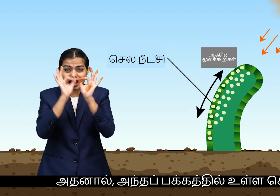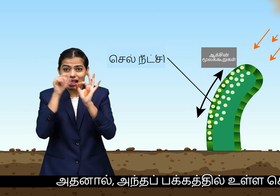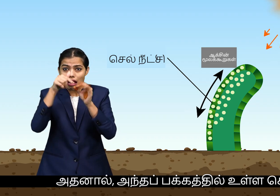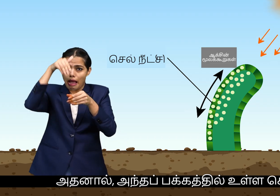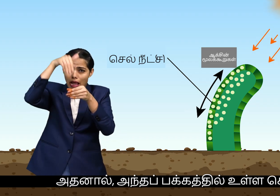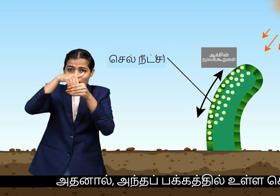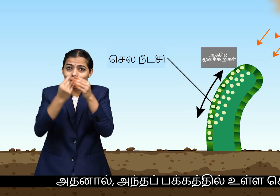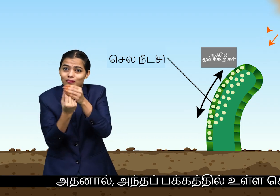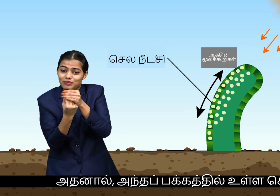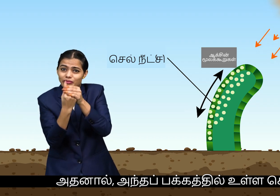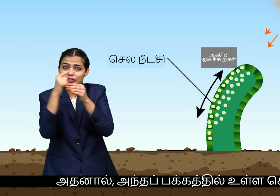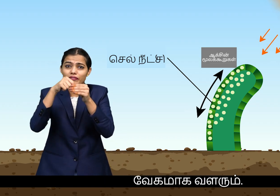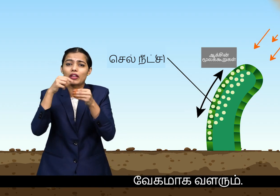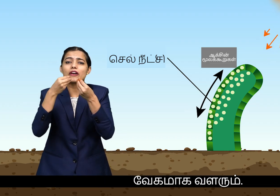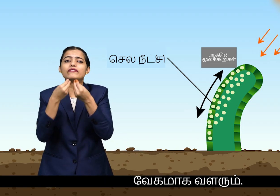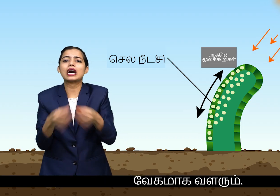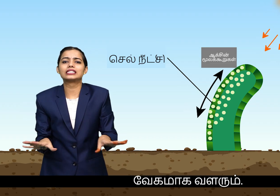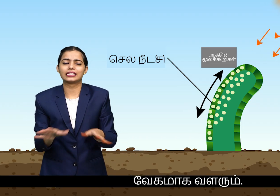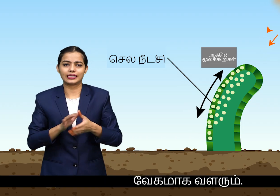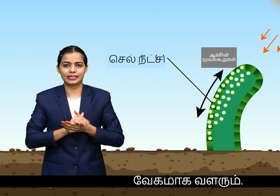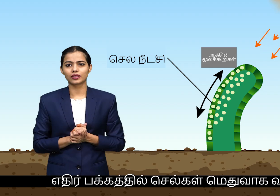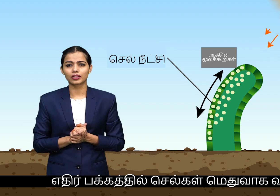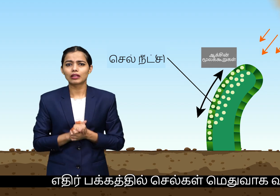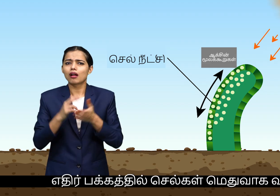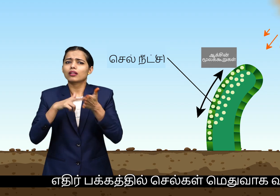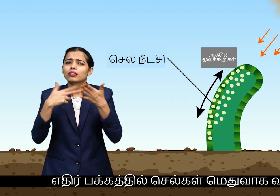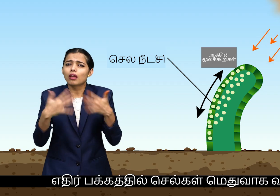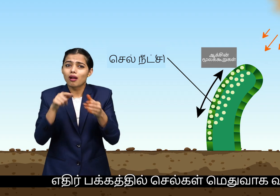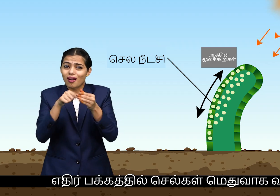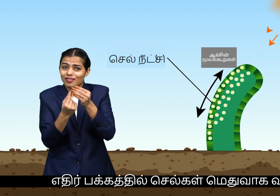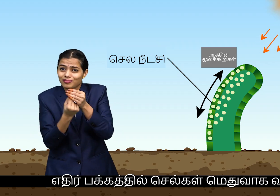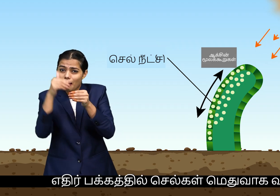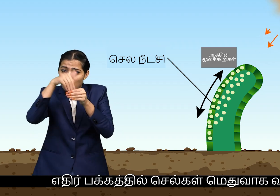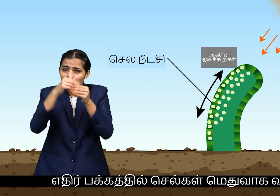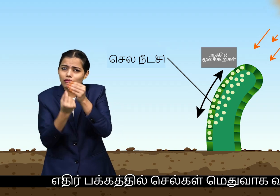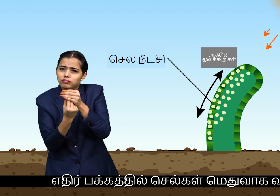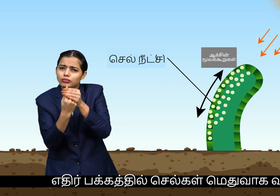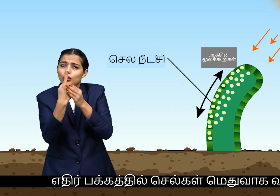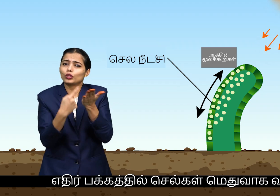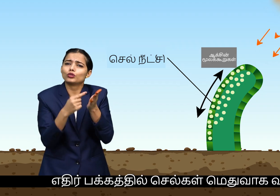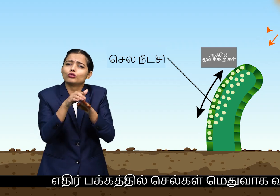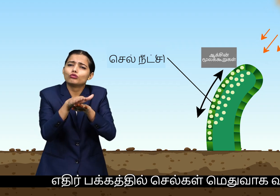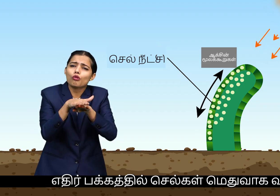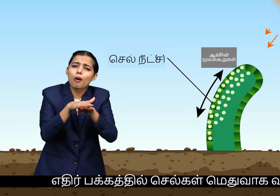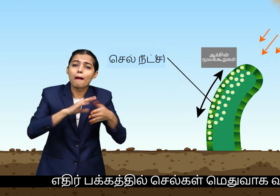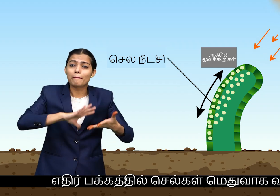அதனால் அந்த பக்கத்தில் உள்ள செல்கள் வேகமாக வளரும். எதிர்பக்கத்தில் செல்கள் மெதுவாக வளர்ந்து